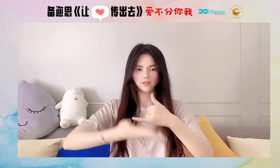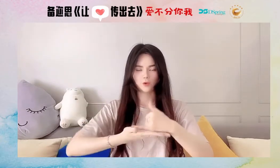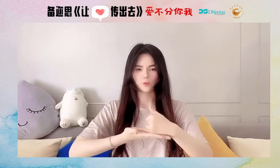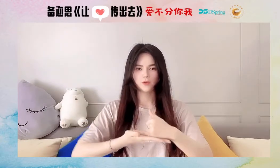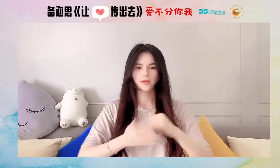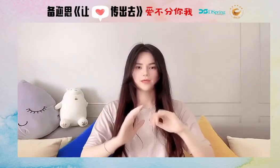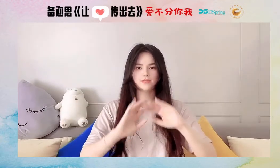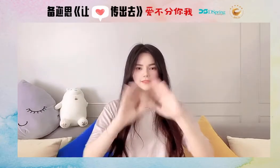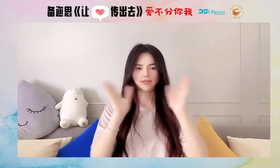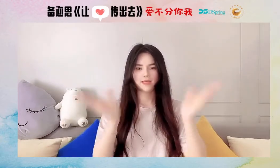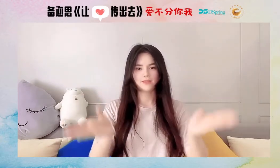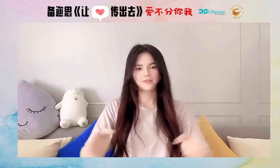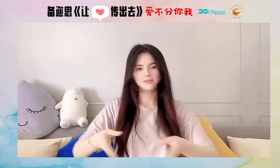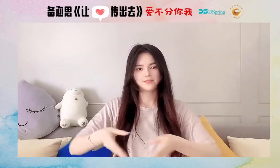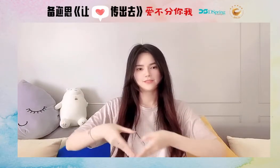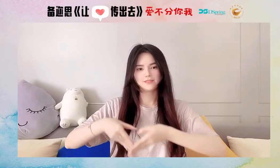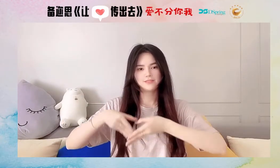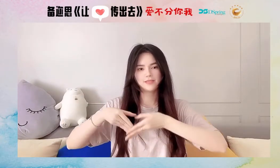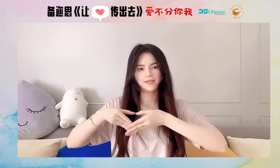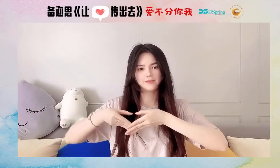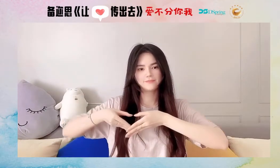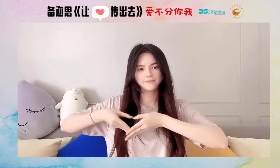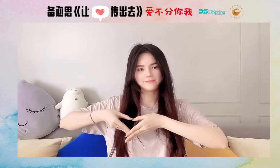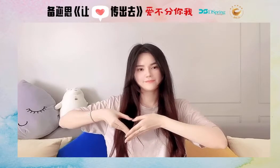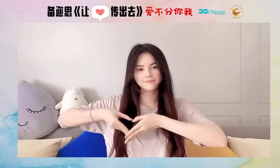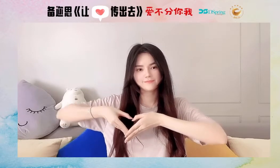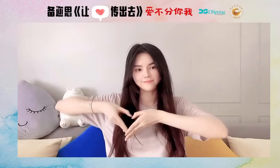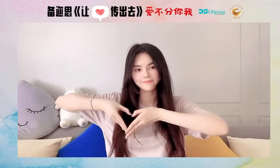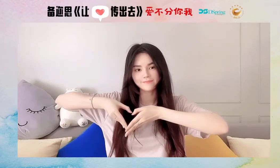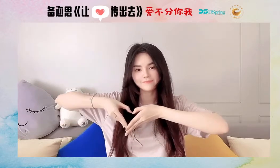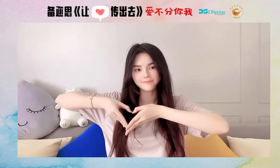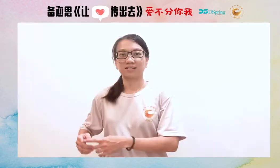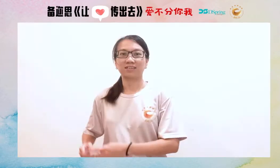远会留在你心间。